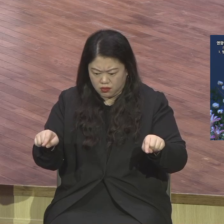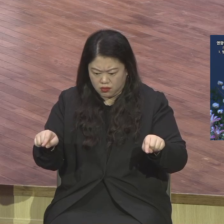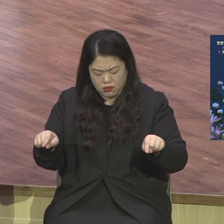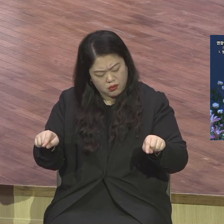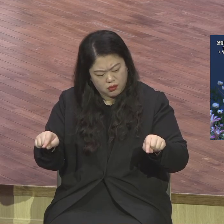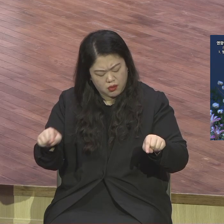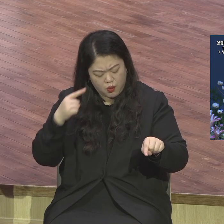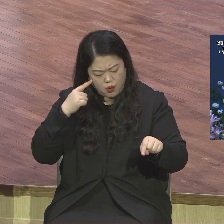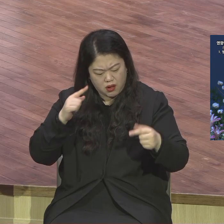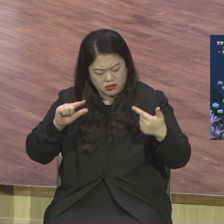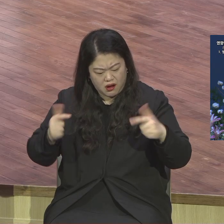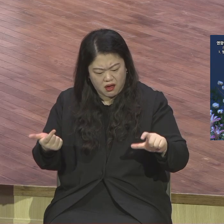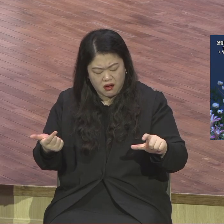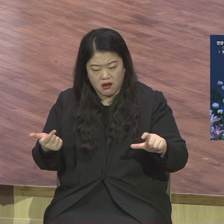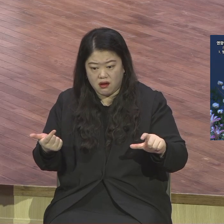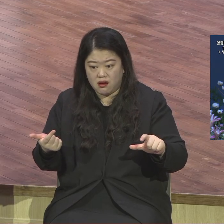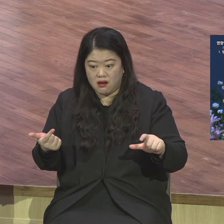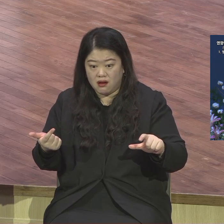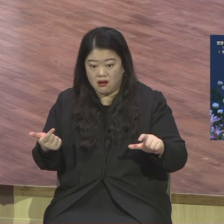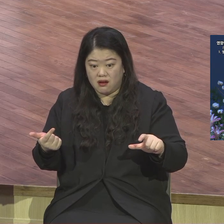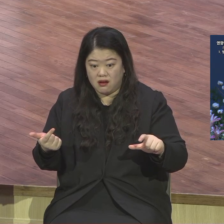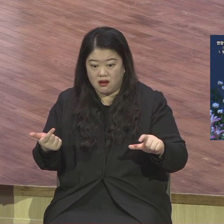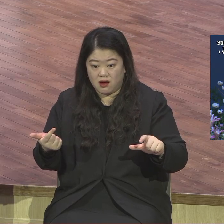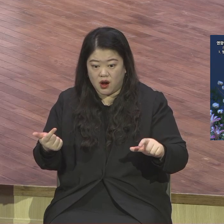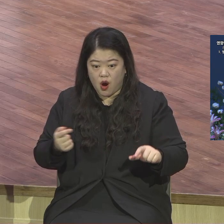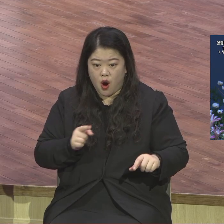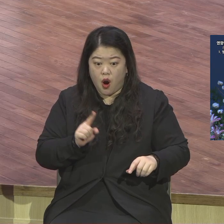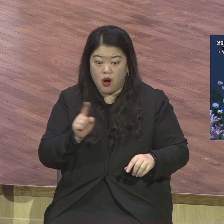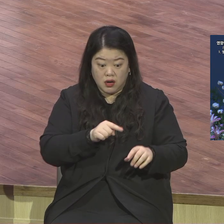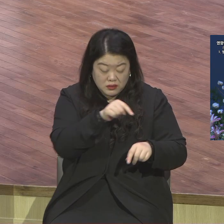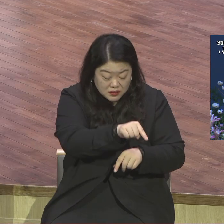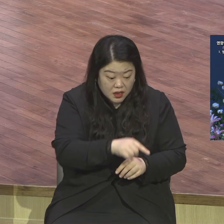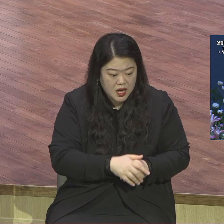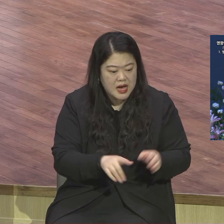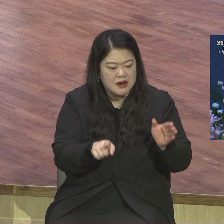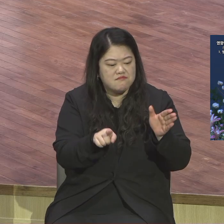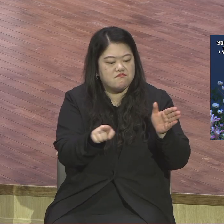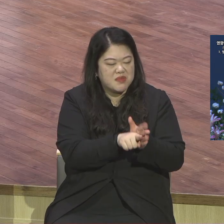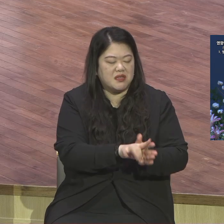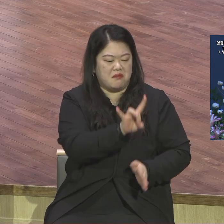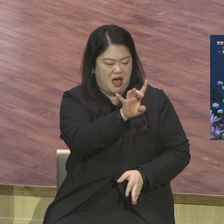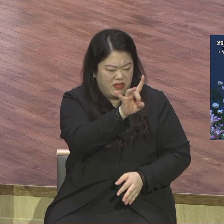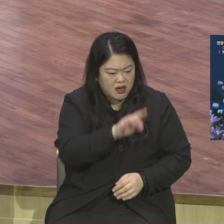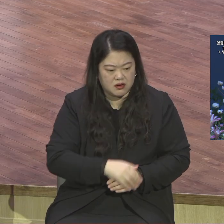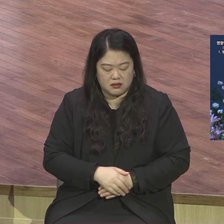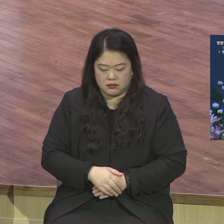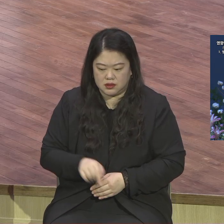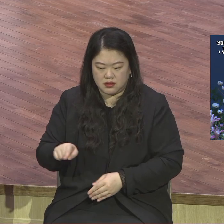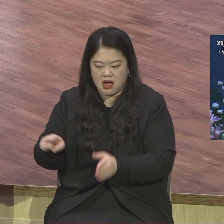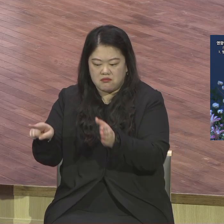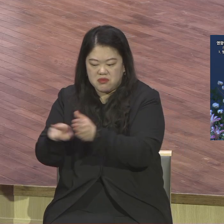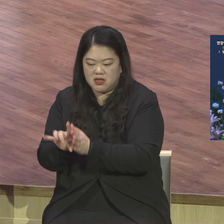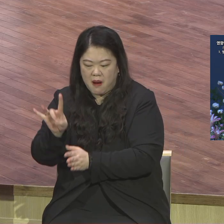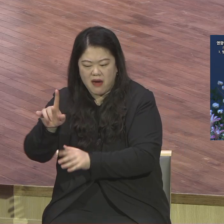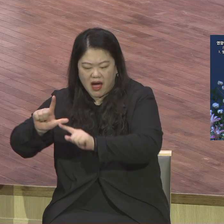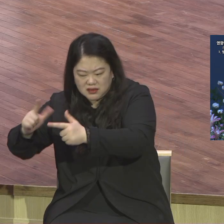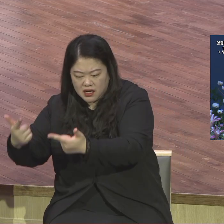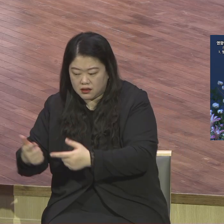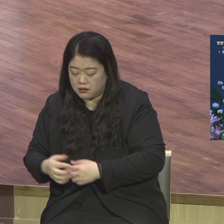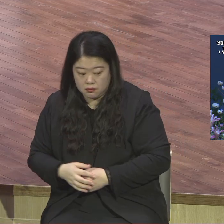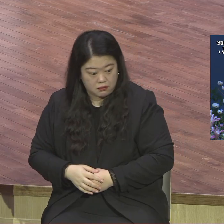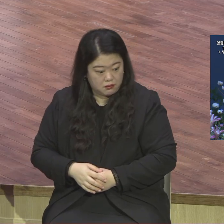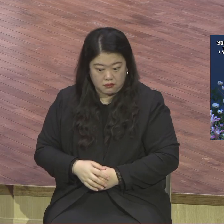중요한 핵심은 우리의 산 믿음을 통해서 복음에 선한 영향력을